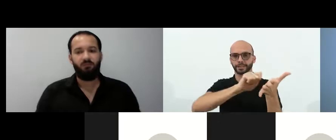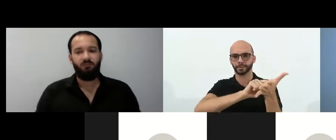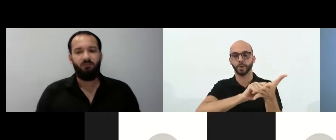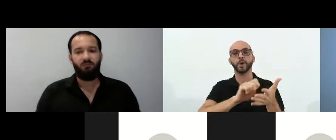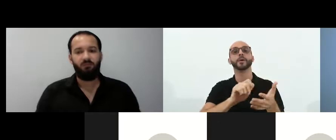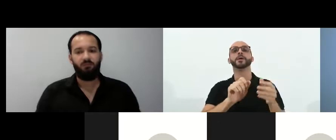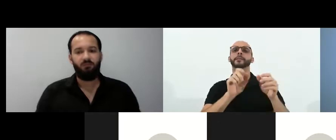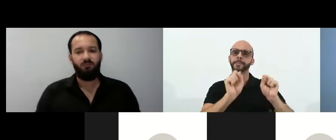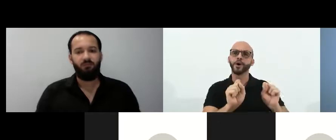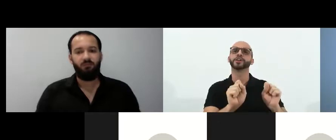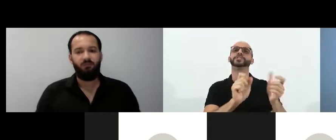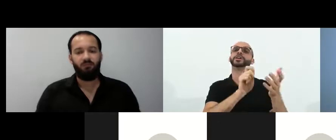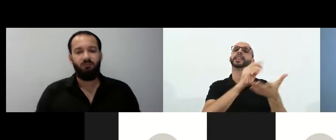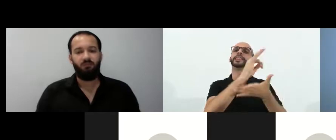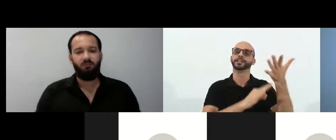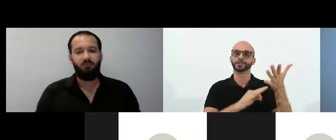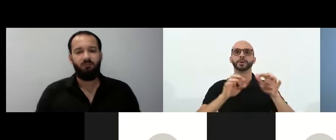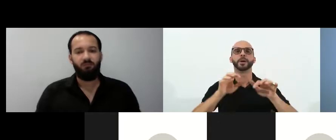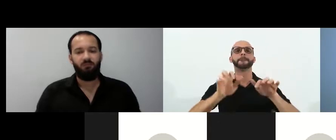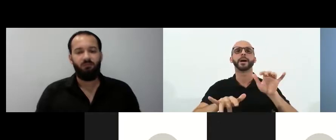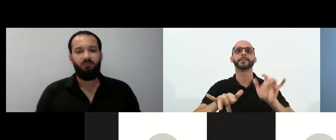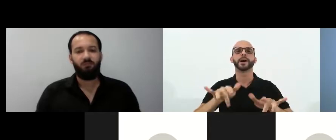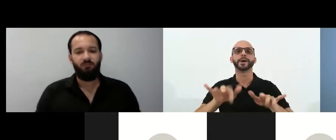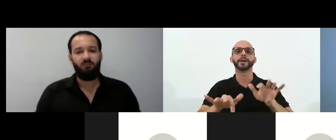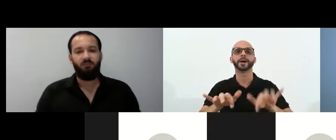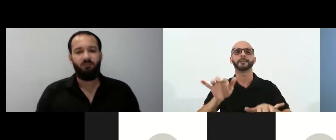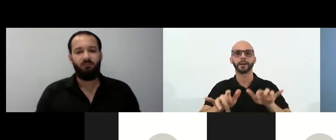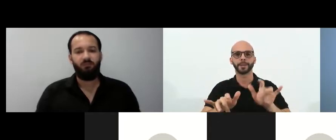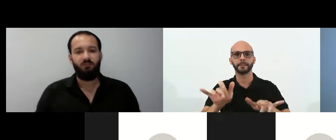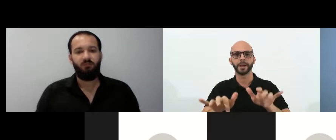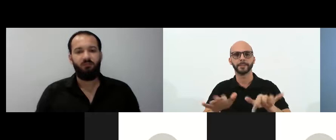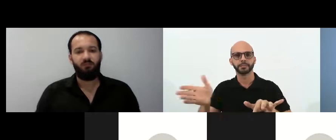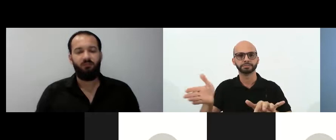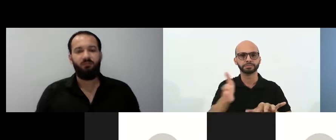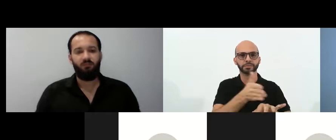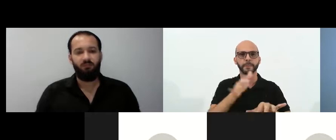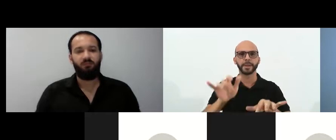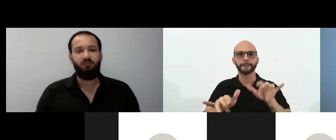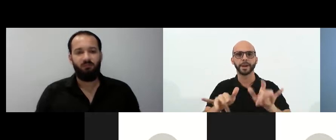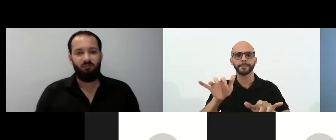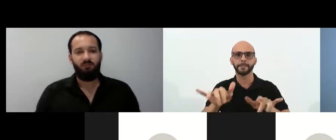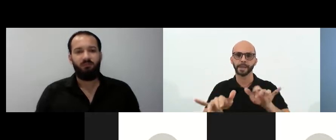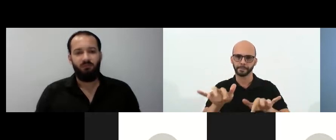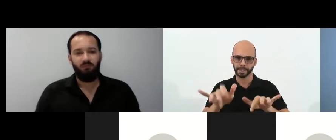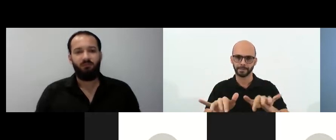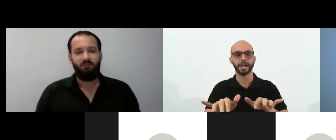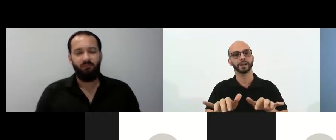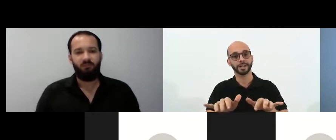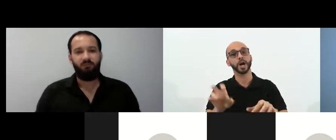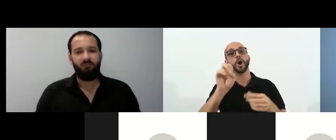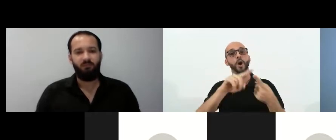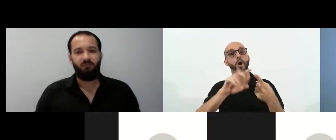primeira tecnologia era dos textos, era das cartas, depois começou a